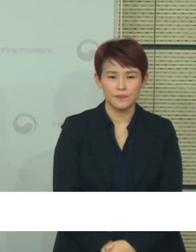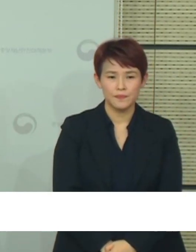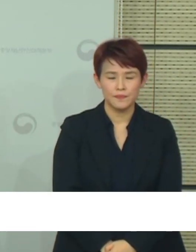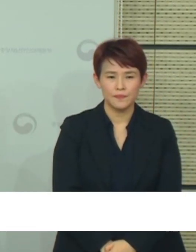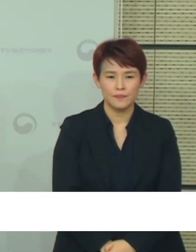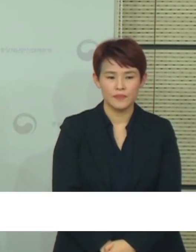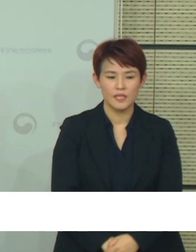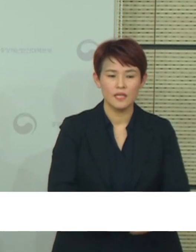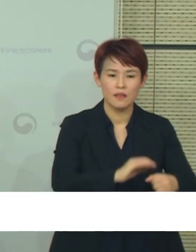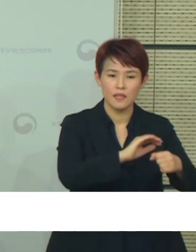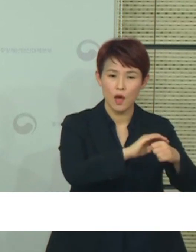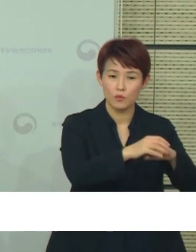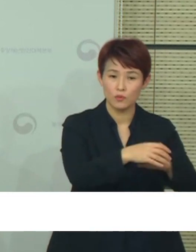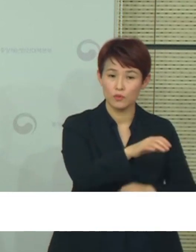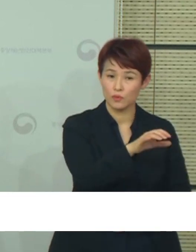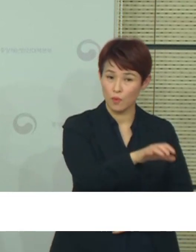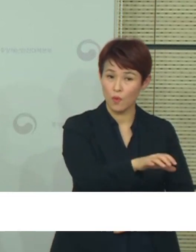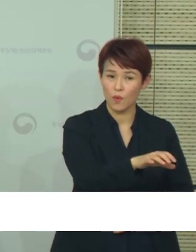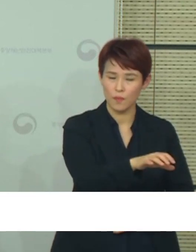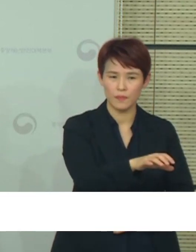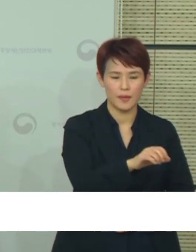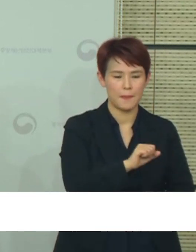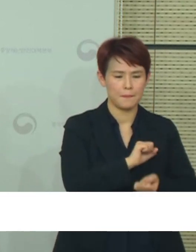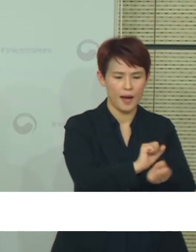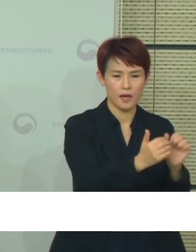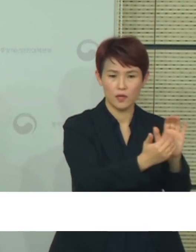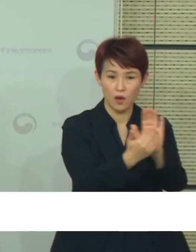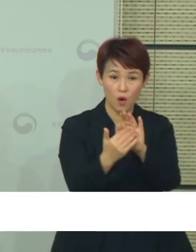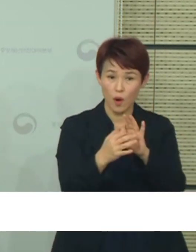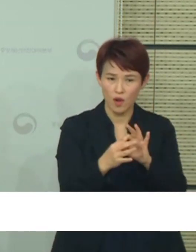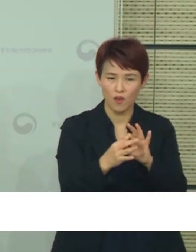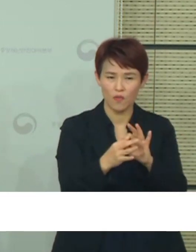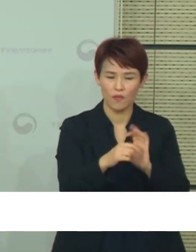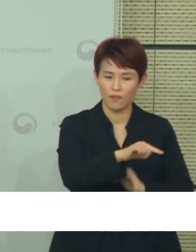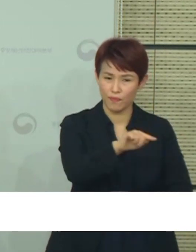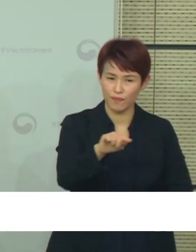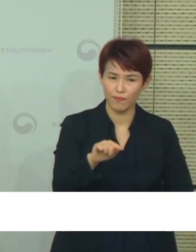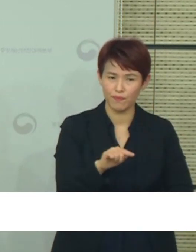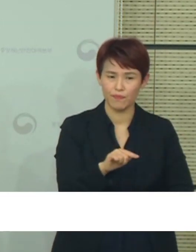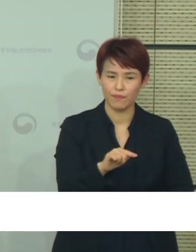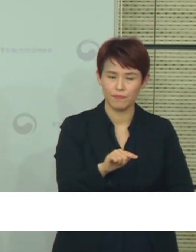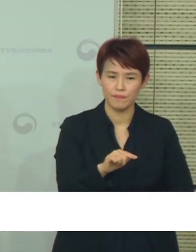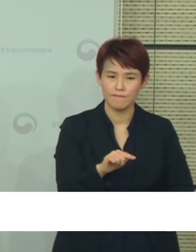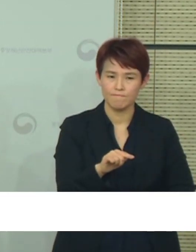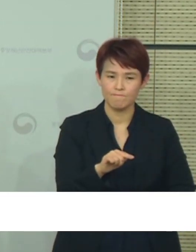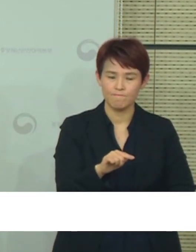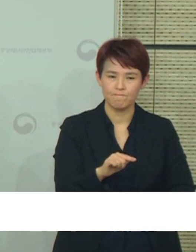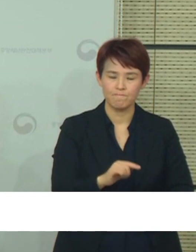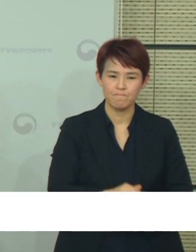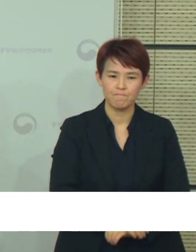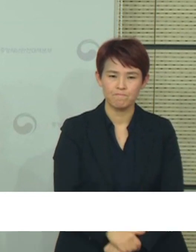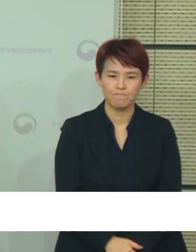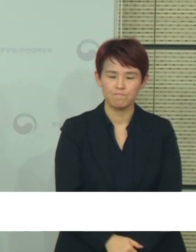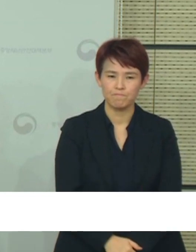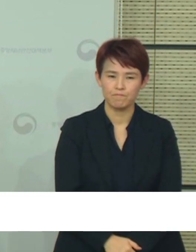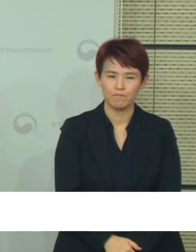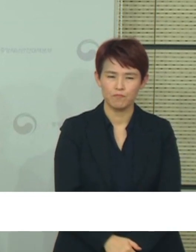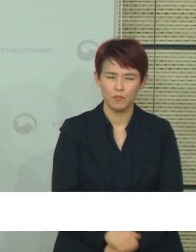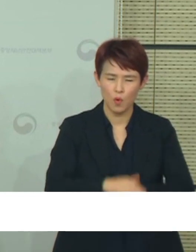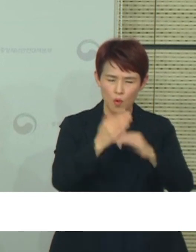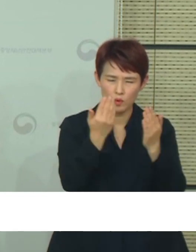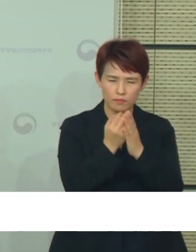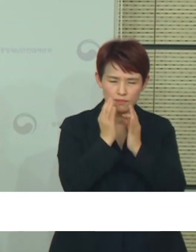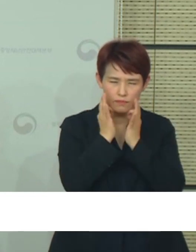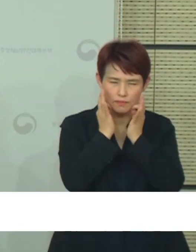하고 있는 그 대구 지역에 대해서는 방역적으로는 최대한 저희가 그 취할 수 있는 모든